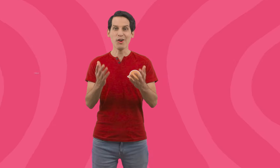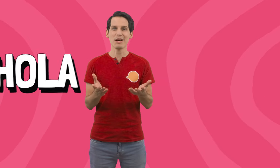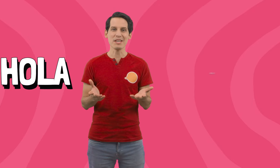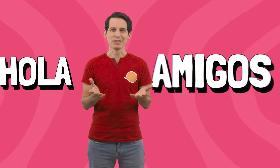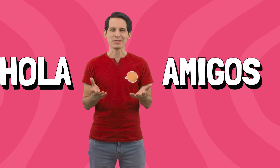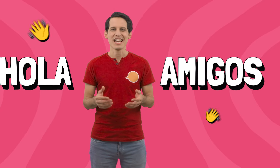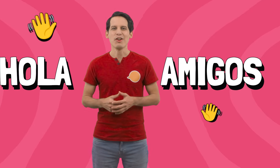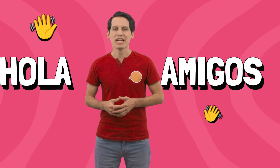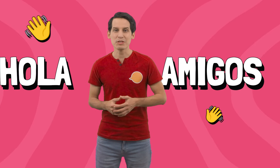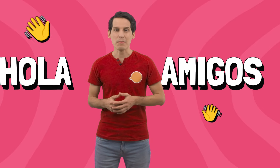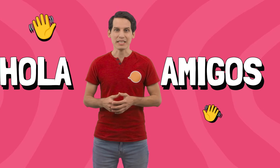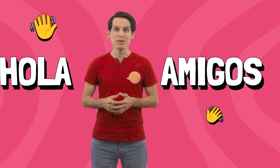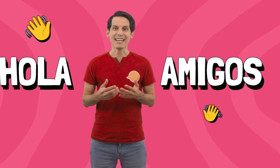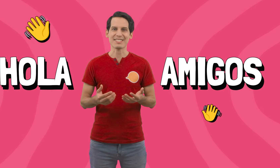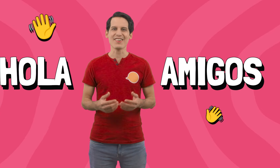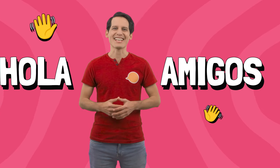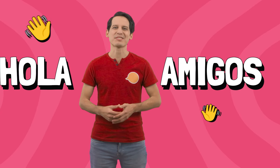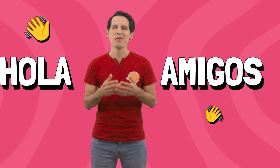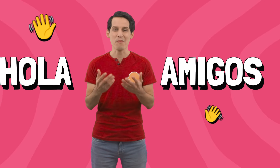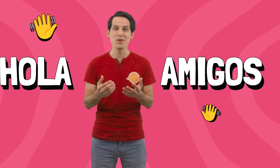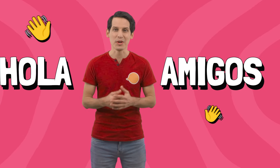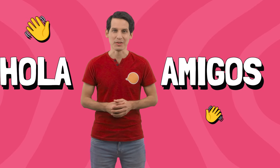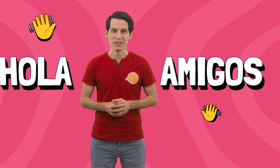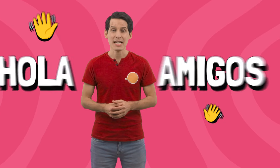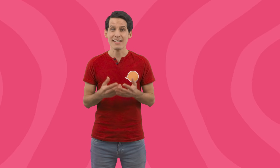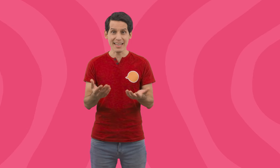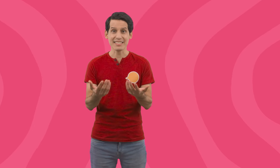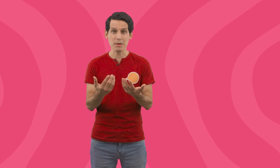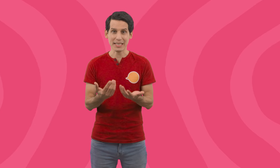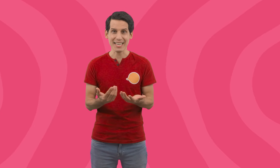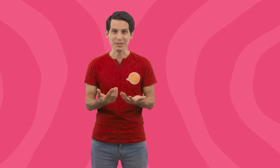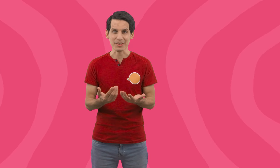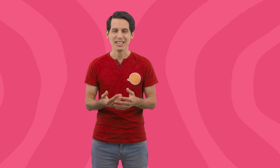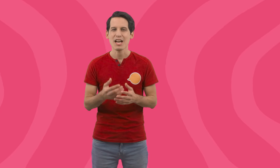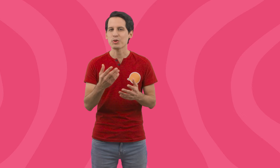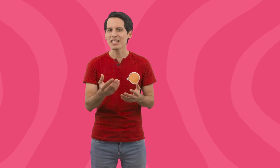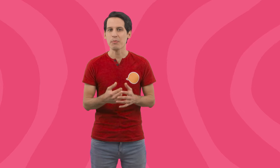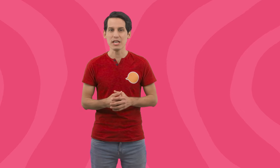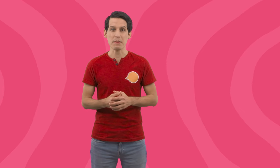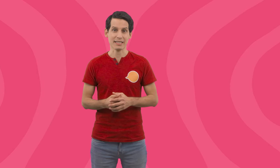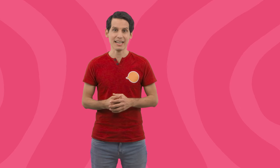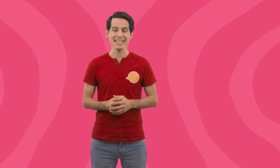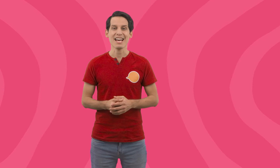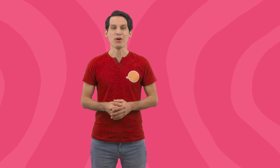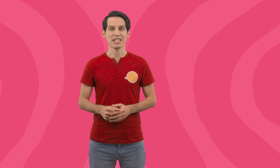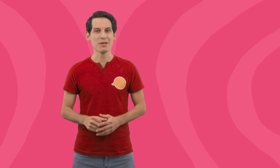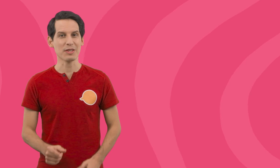Hola amigos lo que hemos aprendido en la lección estuvo muy Bueno iré a seguir practicando ustedes pueden practicar o seguir viendo